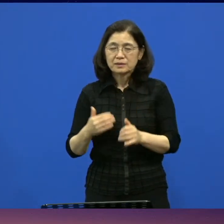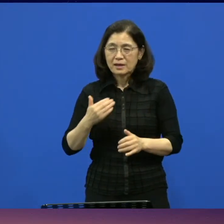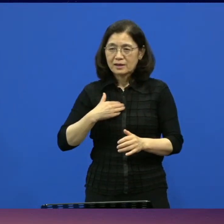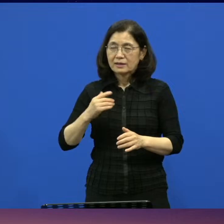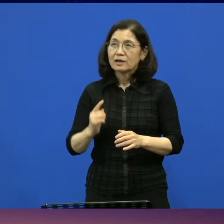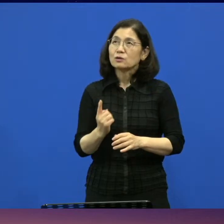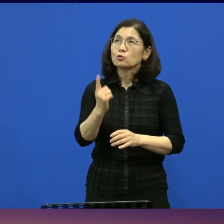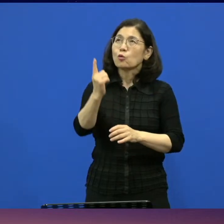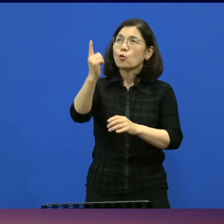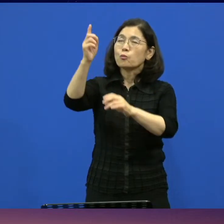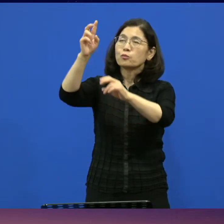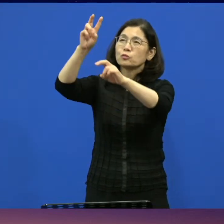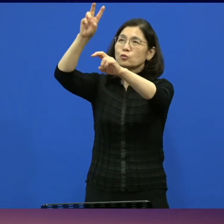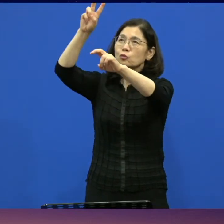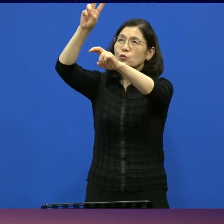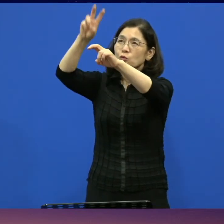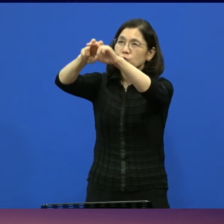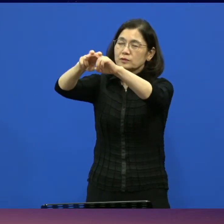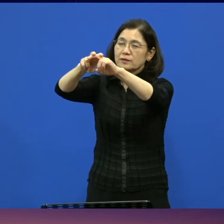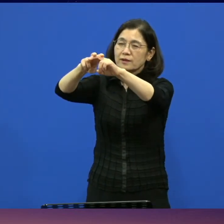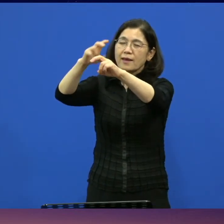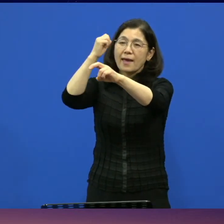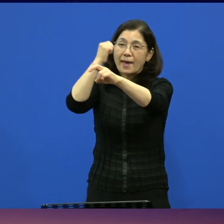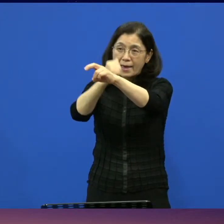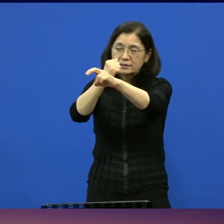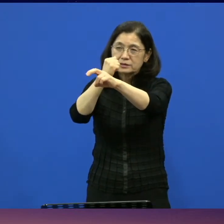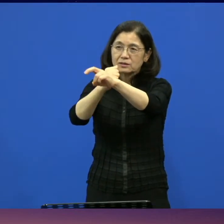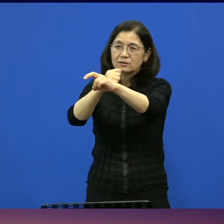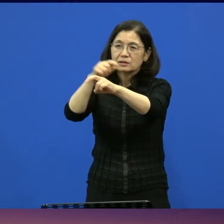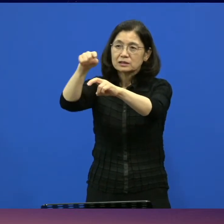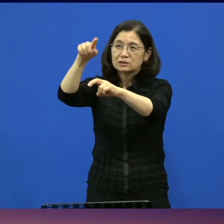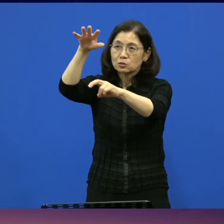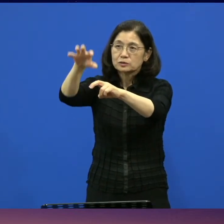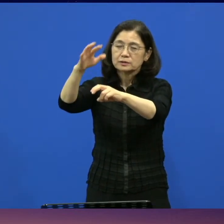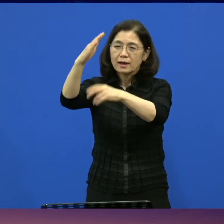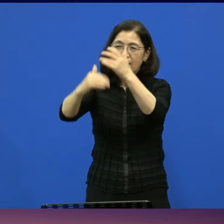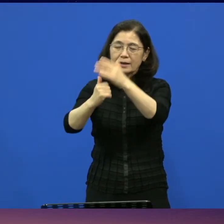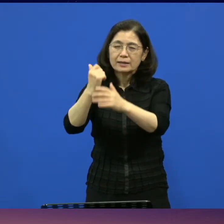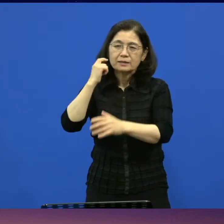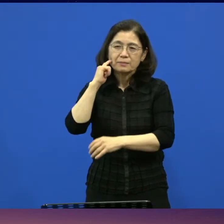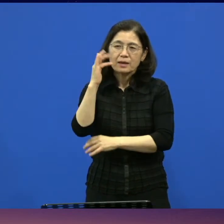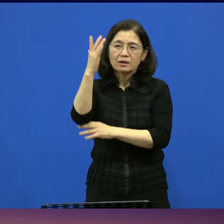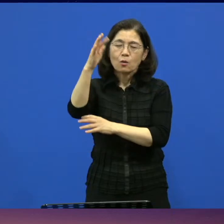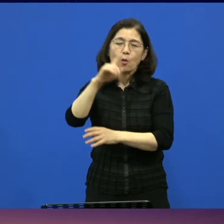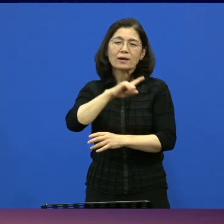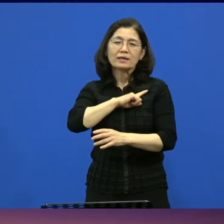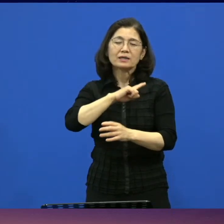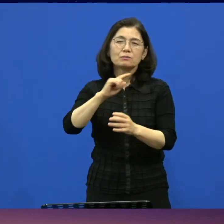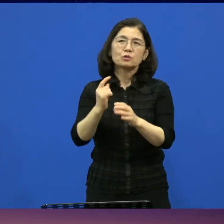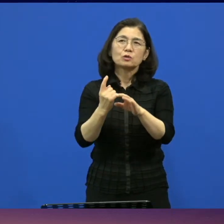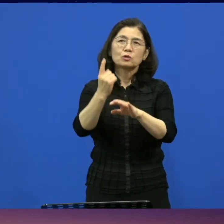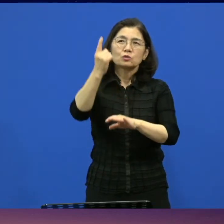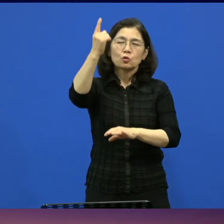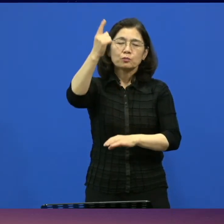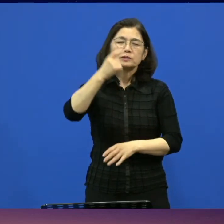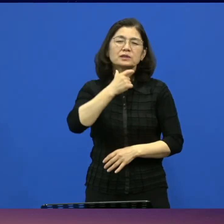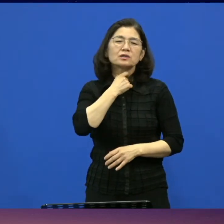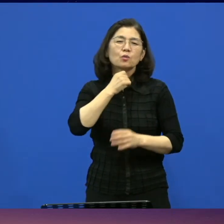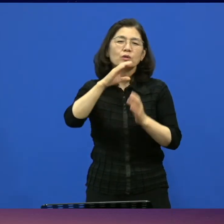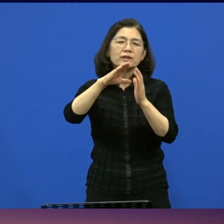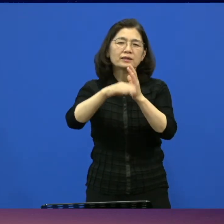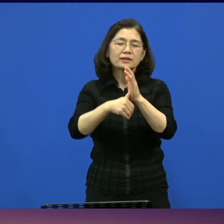통하여 세상 하나님의 이름을 높이기를 원하시는 하나님. 중요한 것은 하나님의 영광을 위해서 우리의